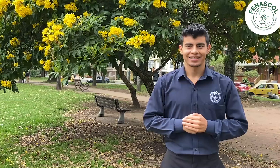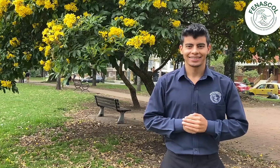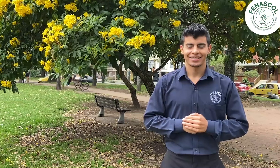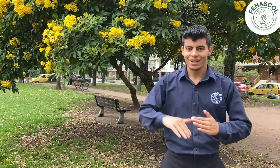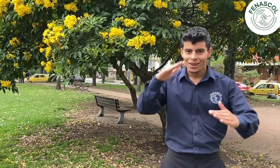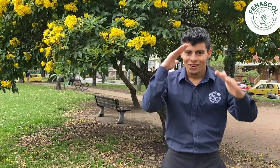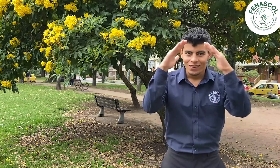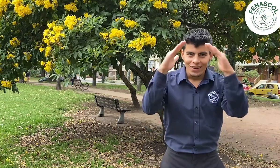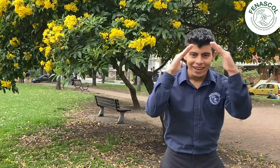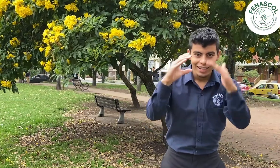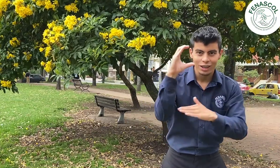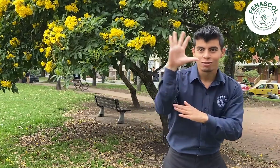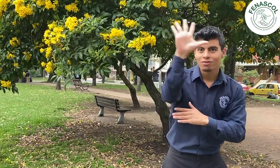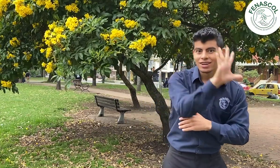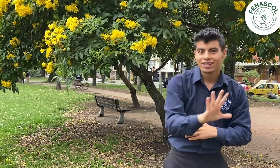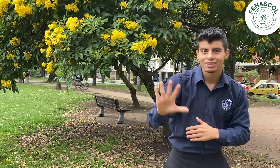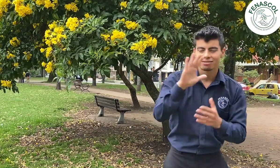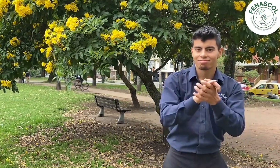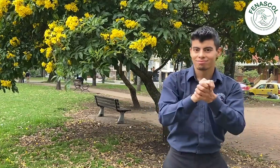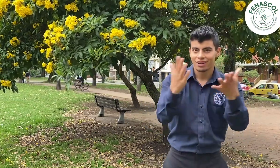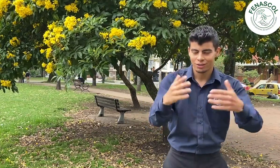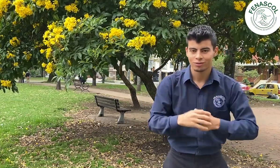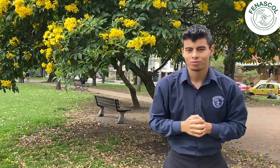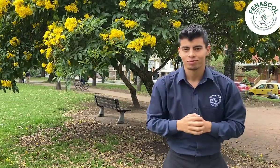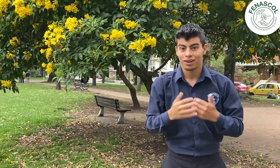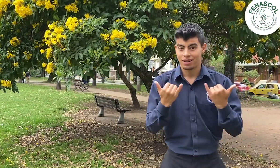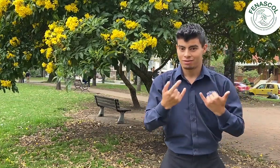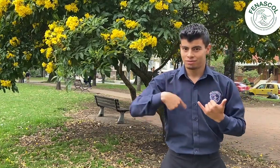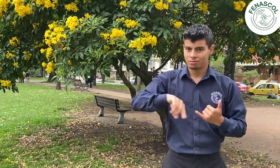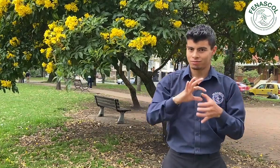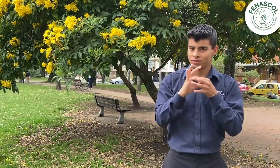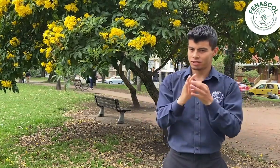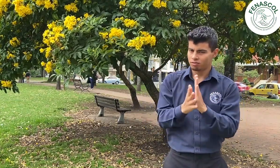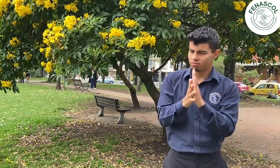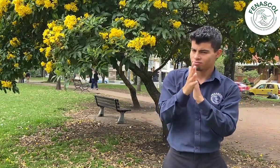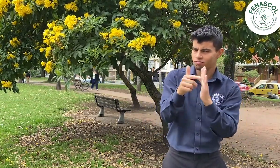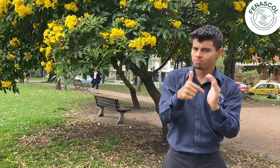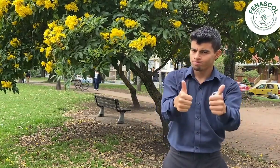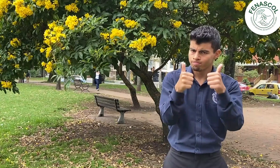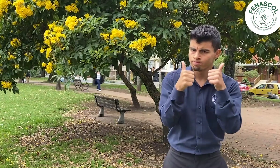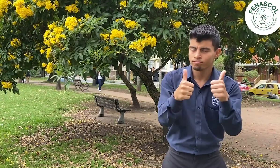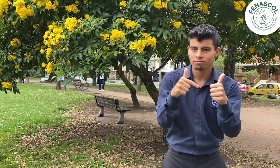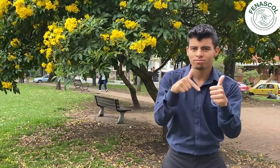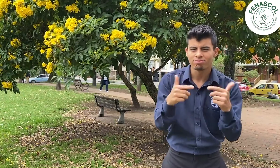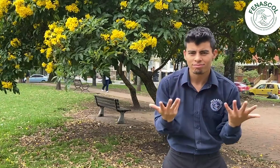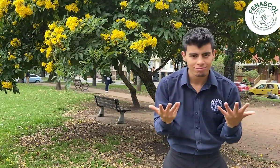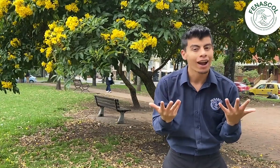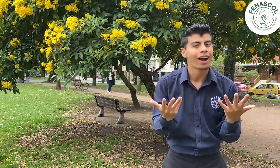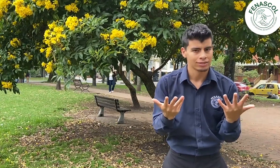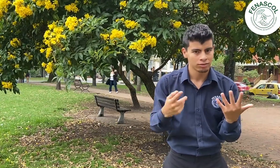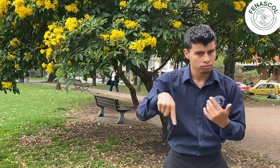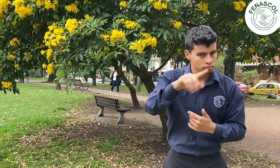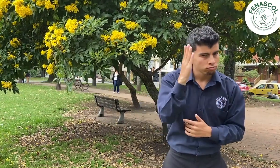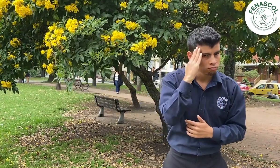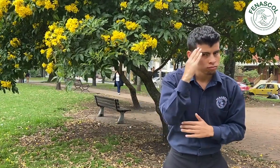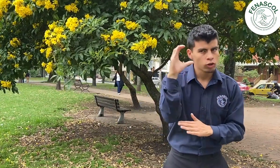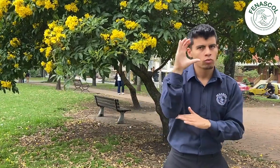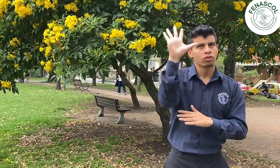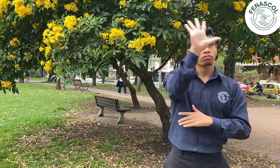Hola, un cordial saludo para todos en Colombia. Desde Fenascol les tenemos una excelente noticia relacionada con una situación